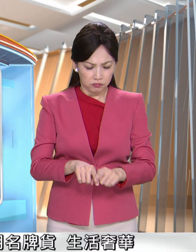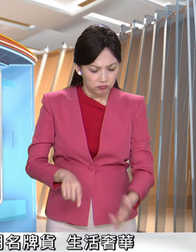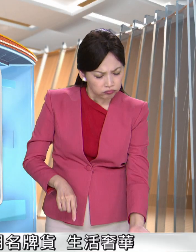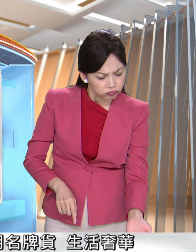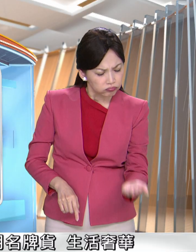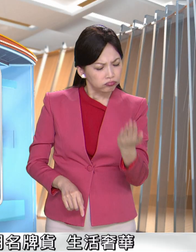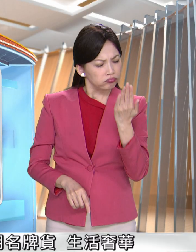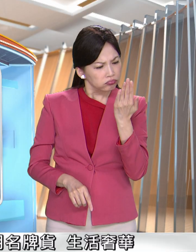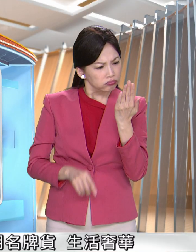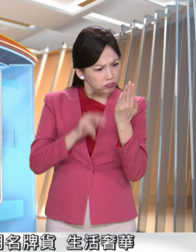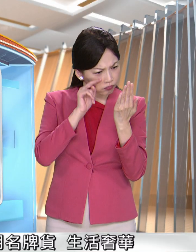奢华。